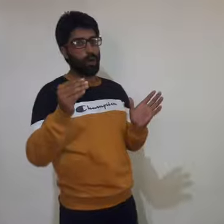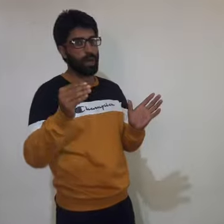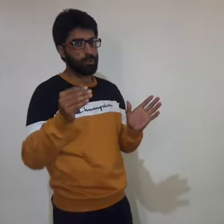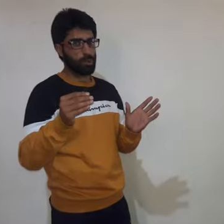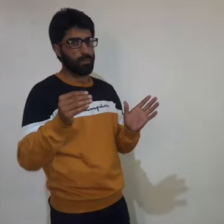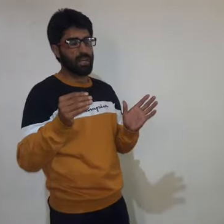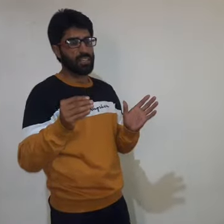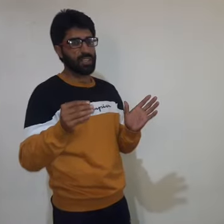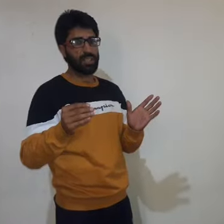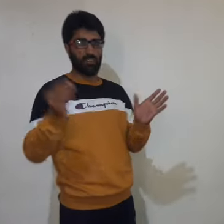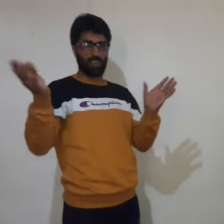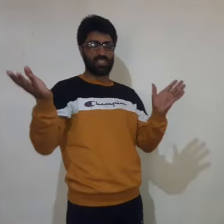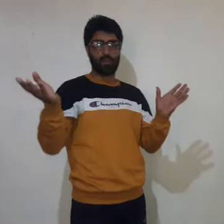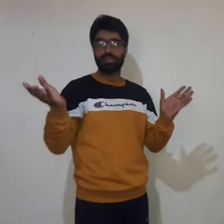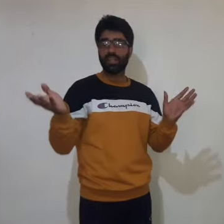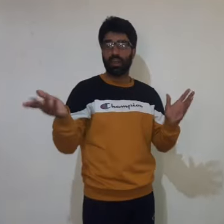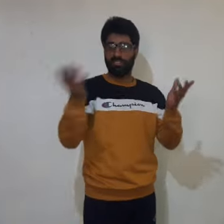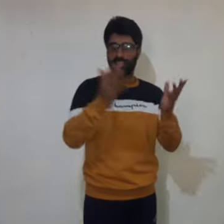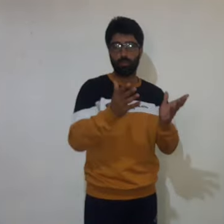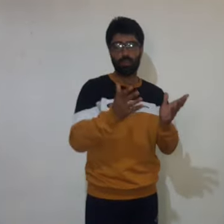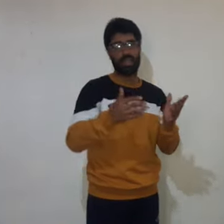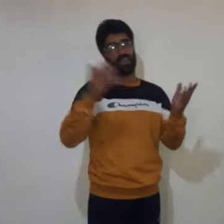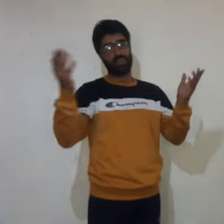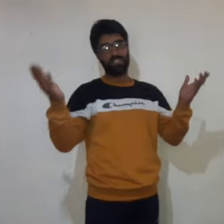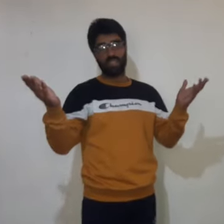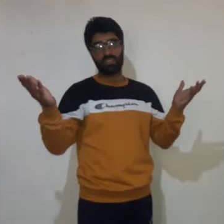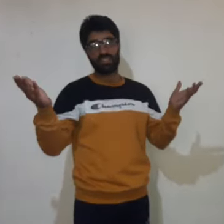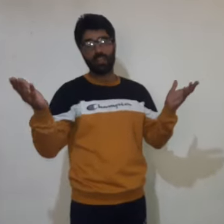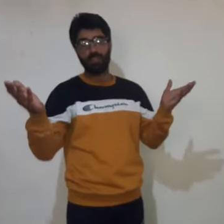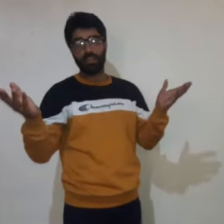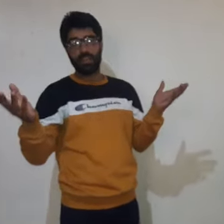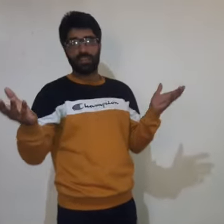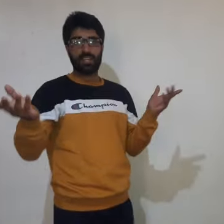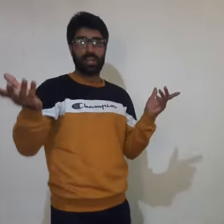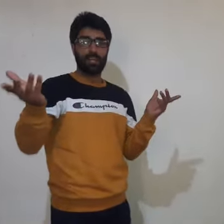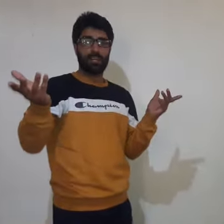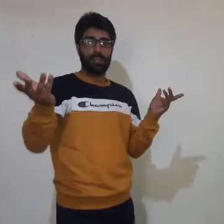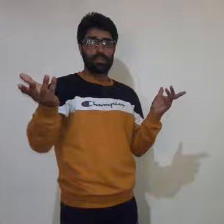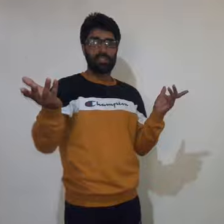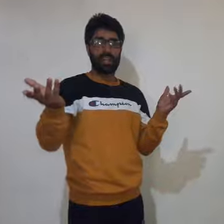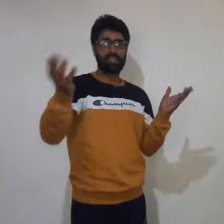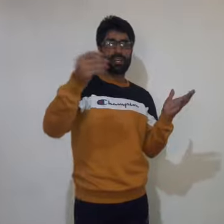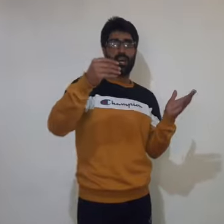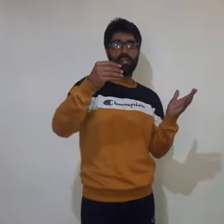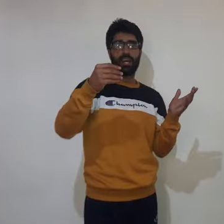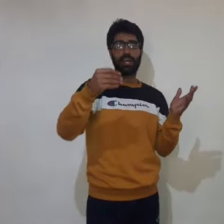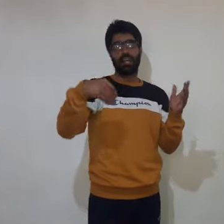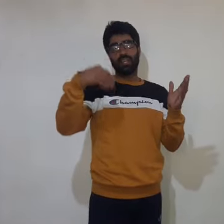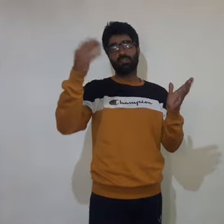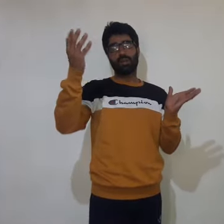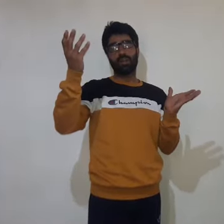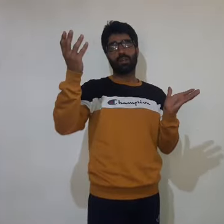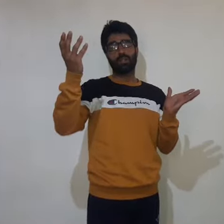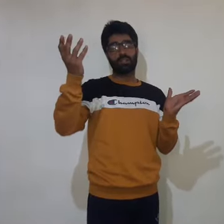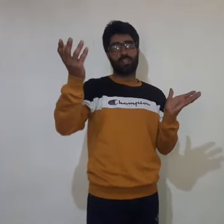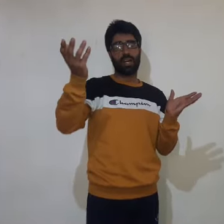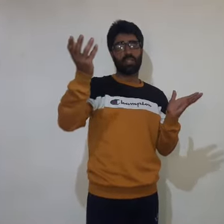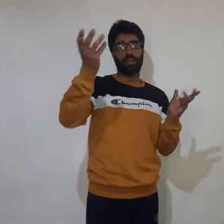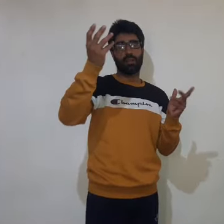होगा सोशल मीडिया से या व्हाट्सएप से या फेसबुक से या न्यूज चैनल से कि ये चाइना से आई है, इसमें शायद ये